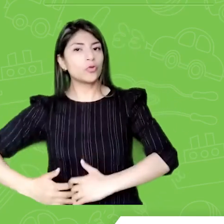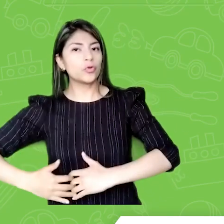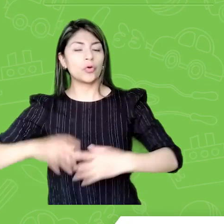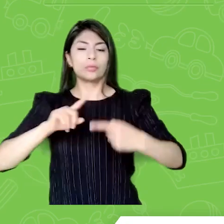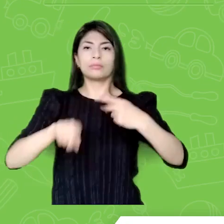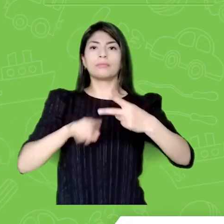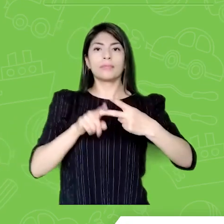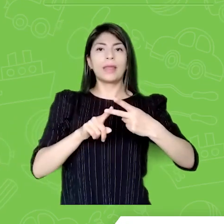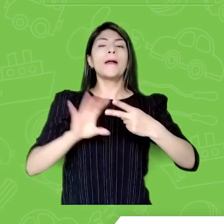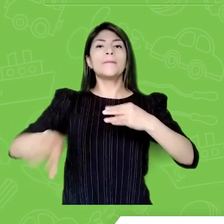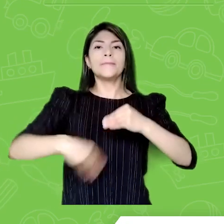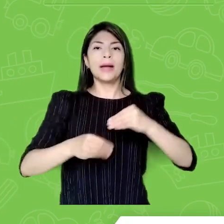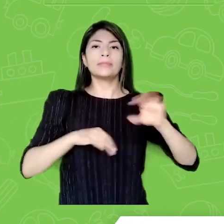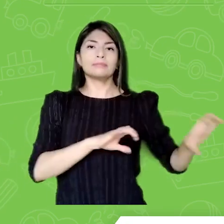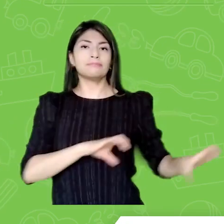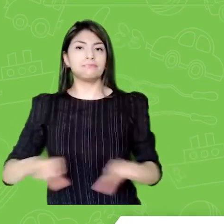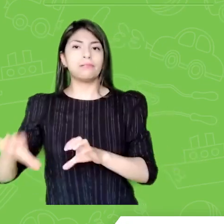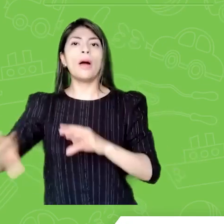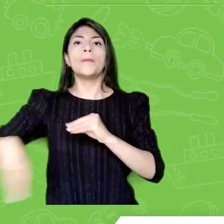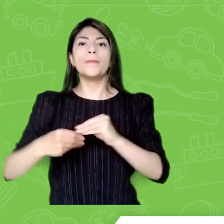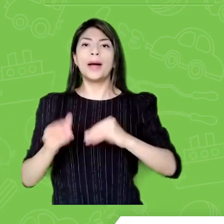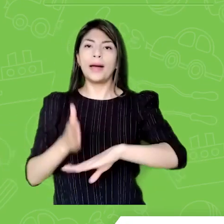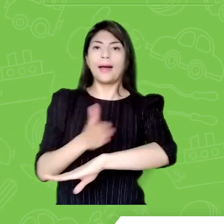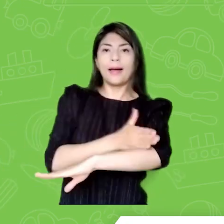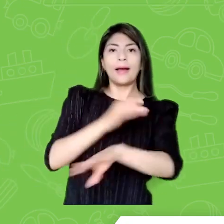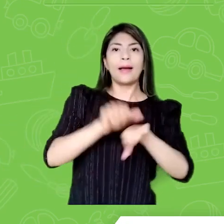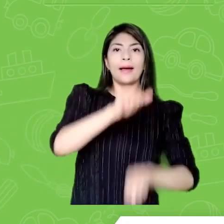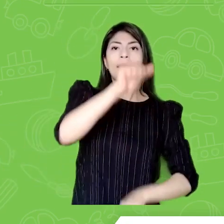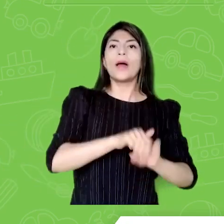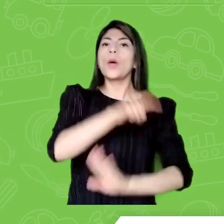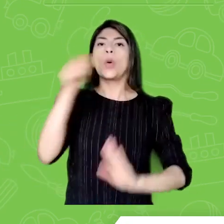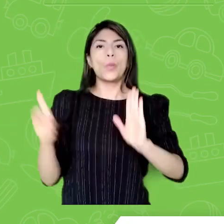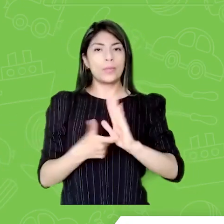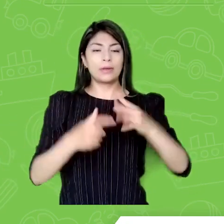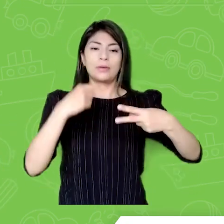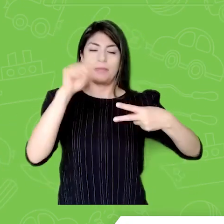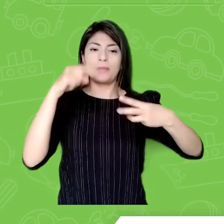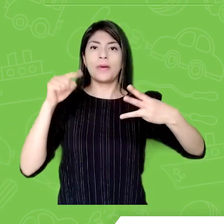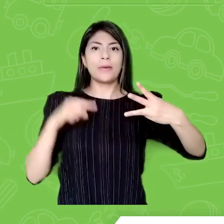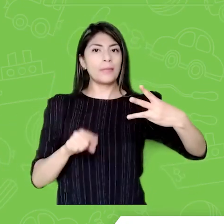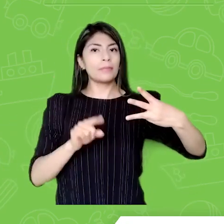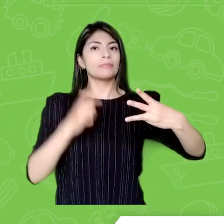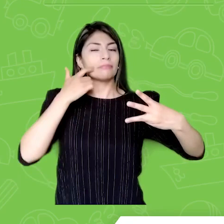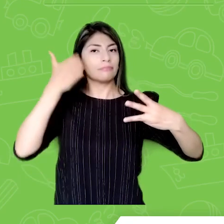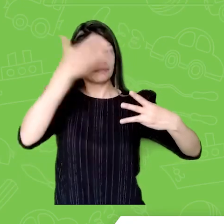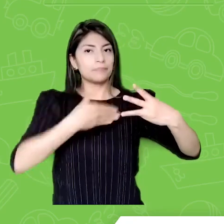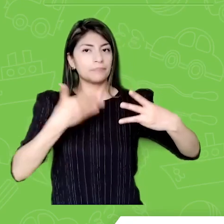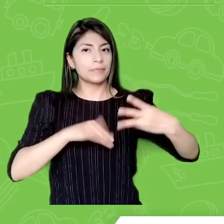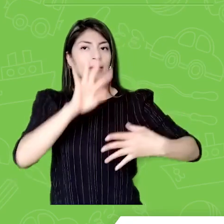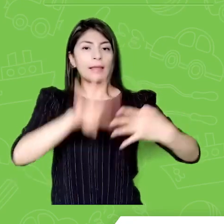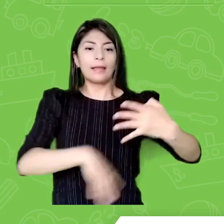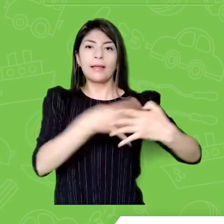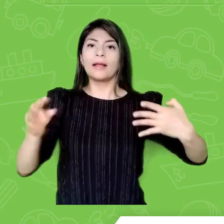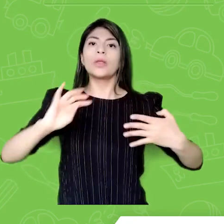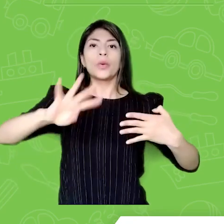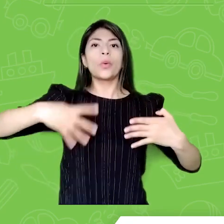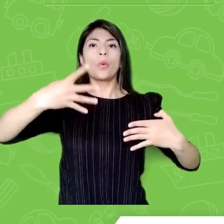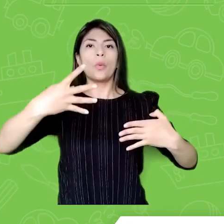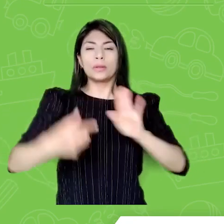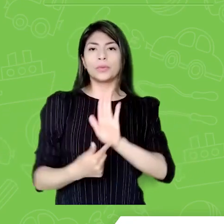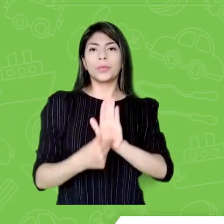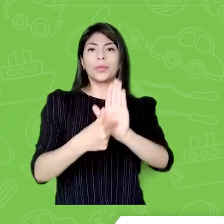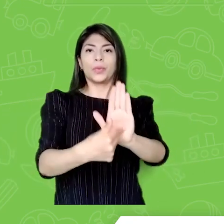y comportamentales y la valoración de antecedentes, según se detalla en las siguientes tablas. Tabla número